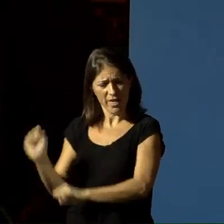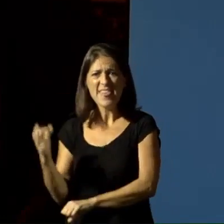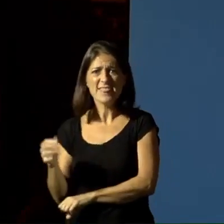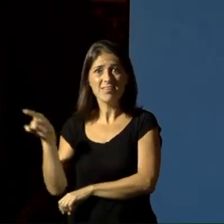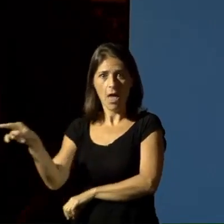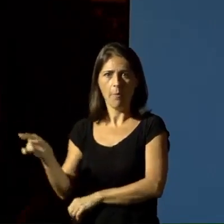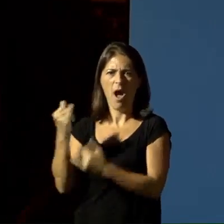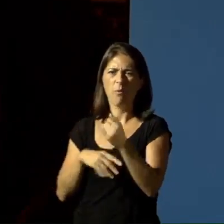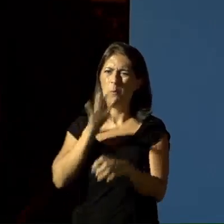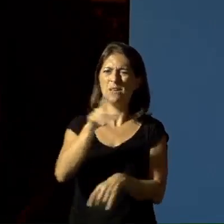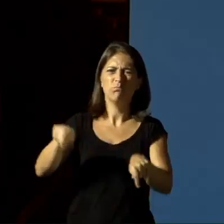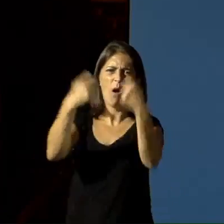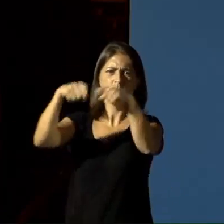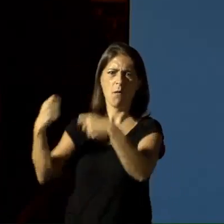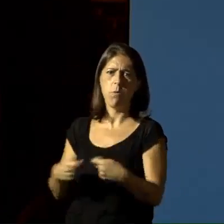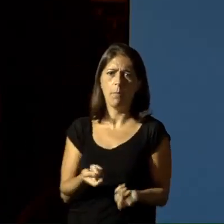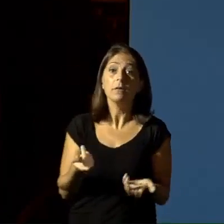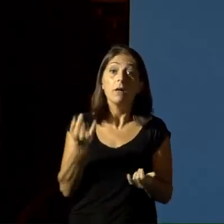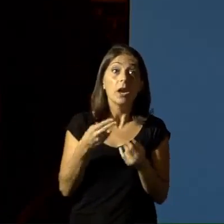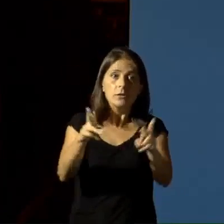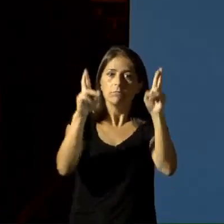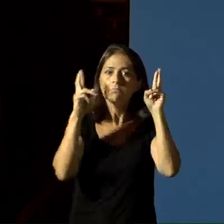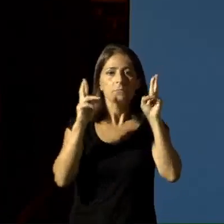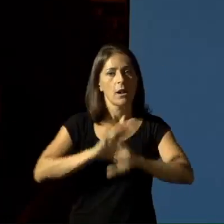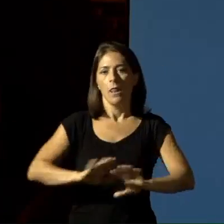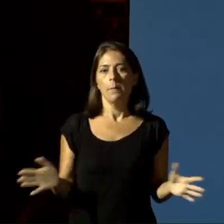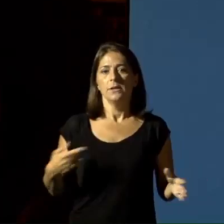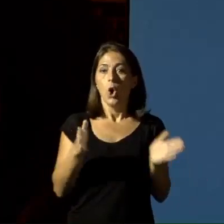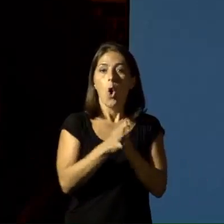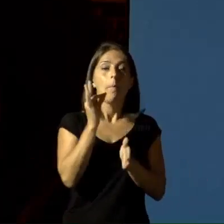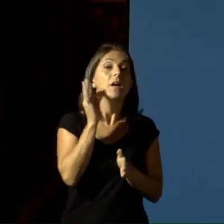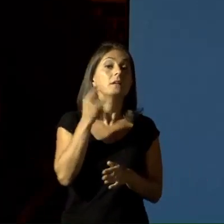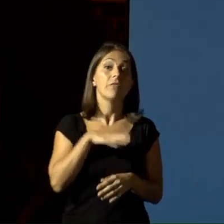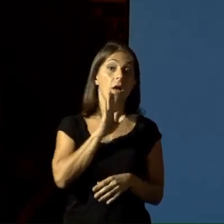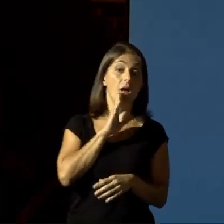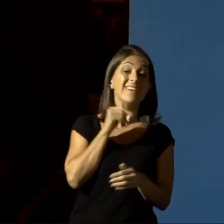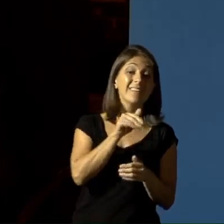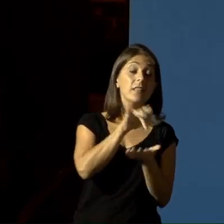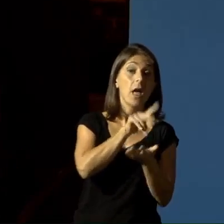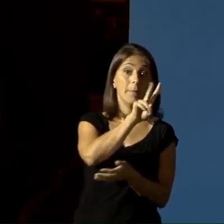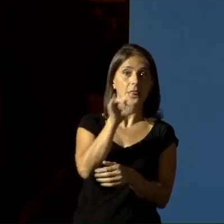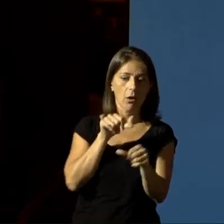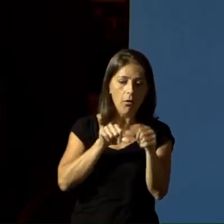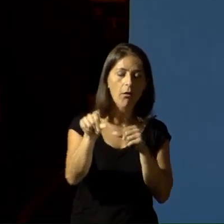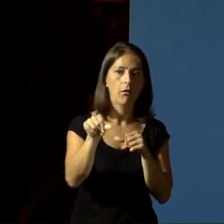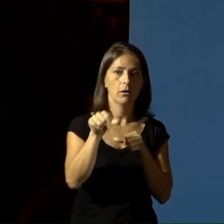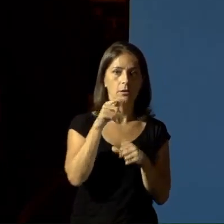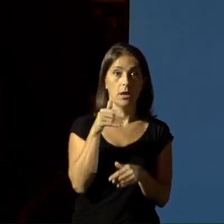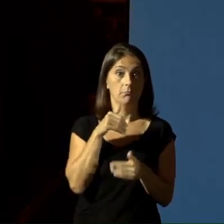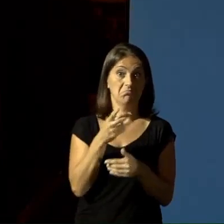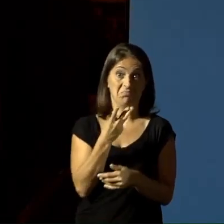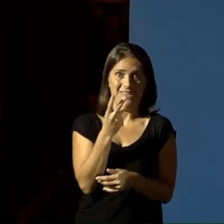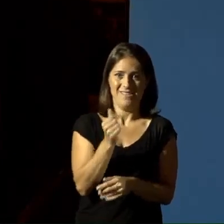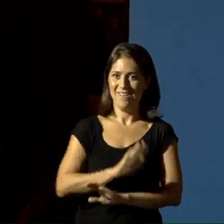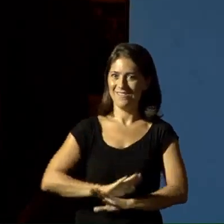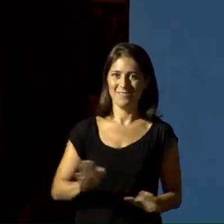Un país destruído. E só está a esperanza, como decían as miñas compañeras e compañeros, de que o día 25 vindeiro, que xa faltan 3 días